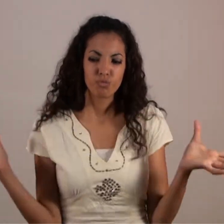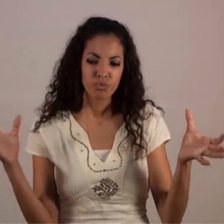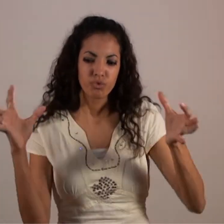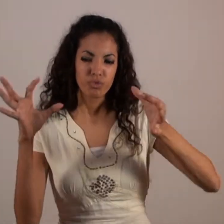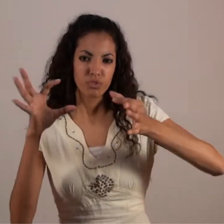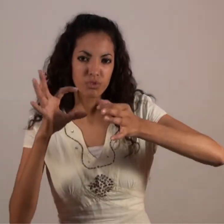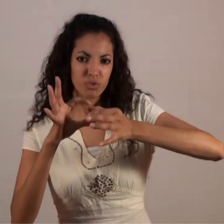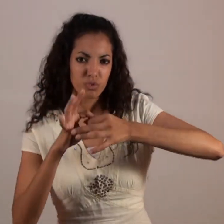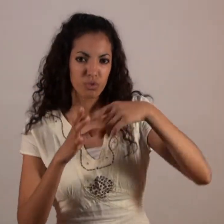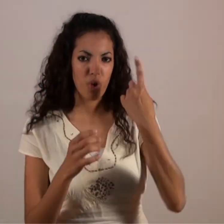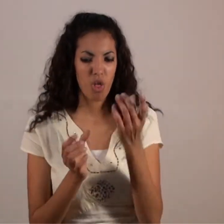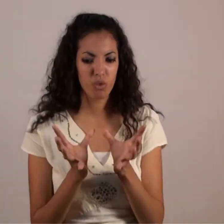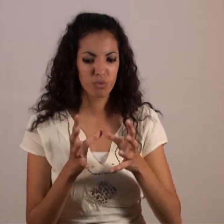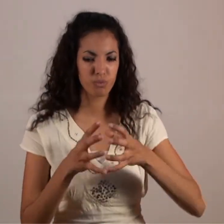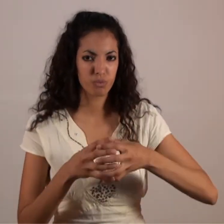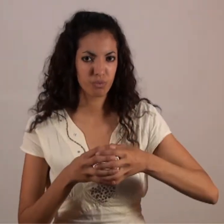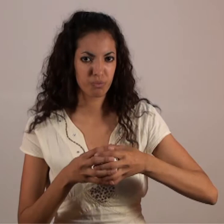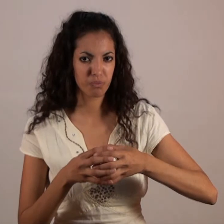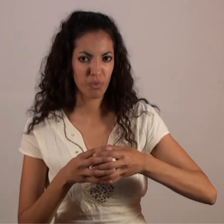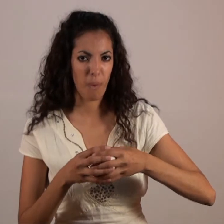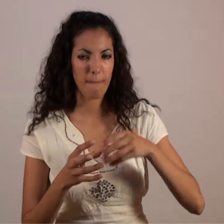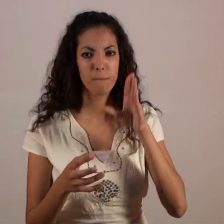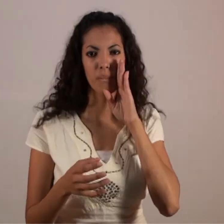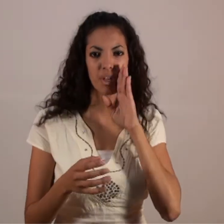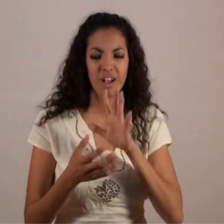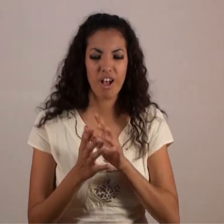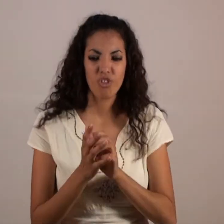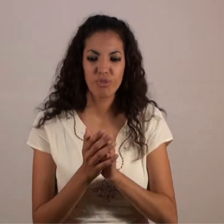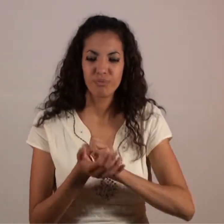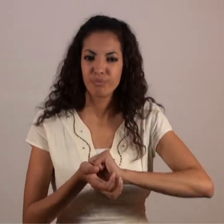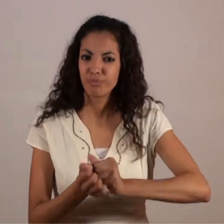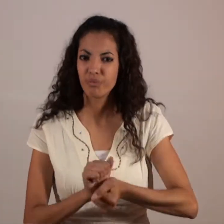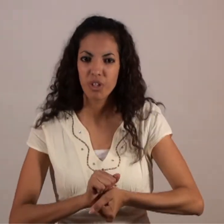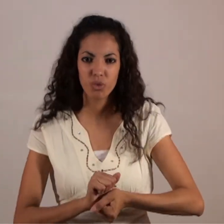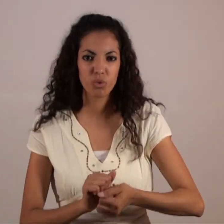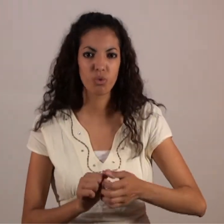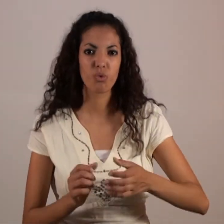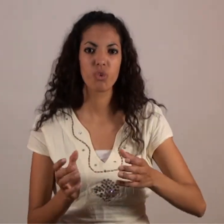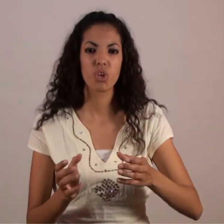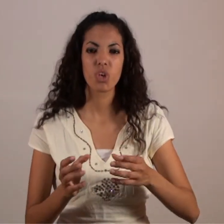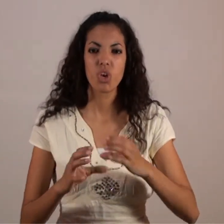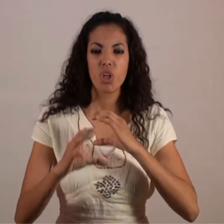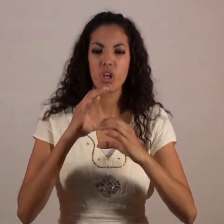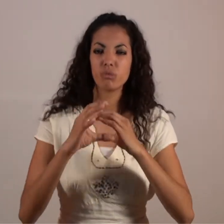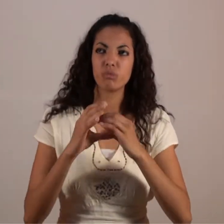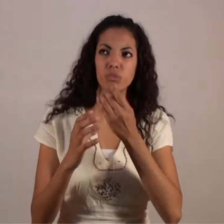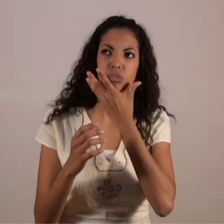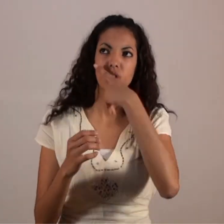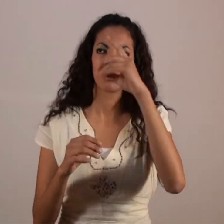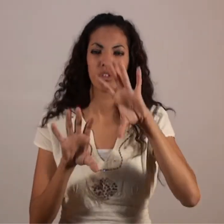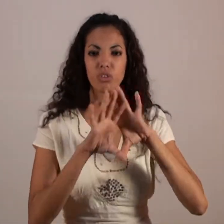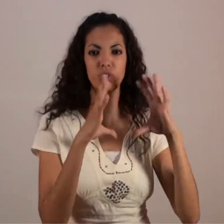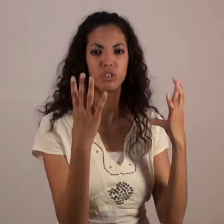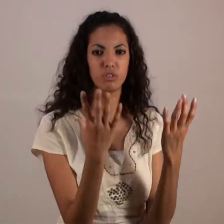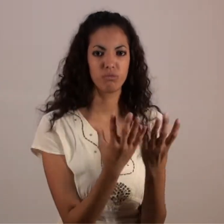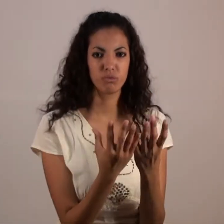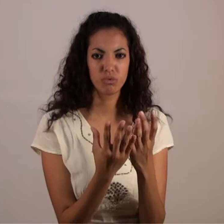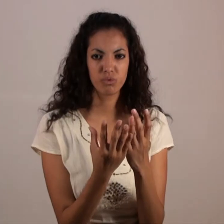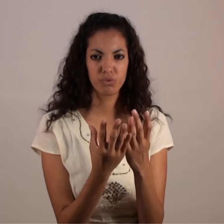el pecado había destruido la estrecha comunión entre la humanidad y Dios y hubiera conducido a la destrucción de la raza,